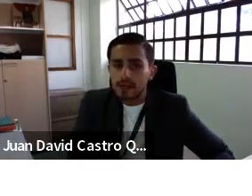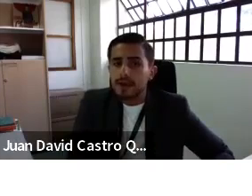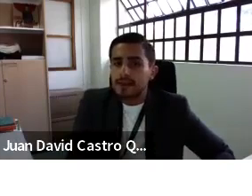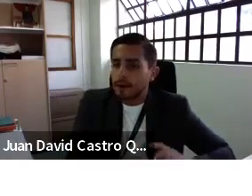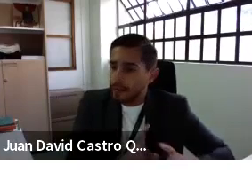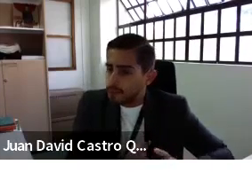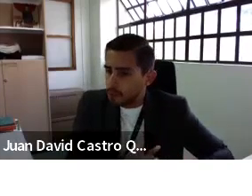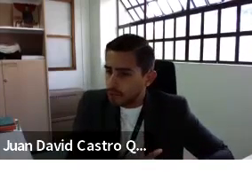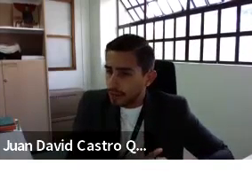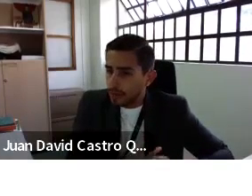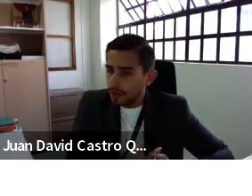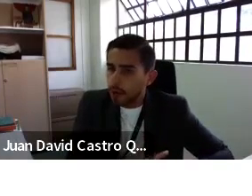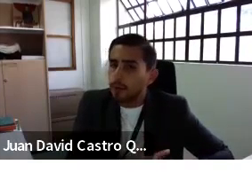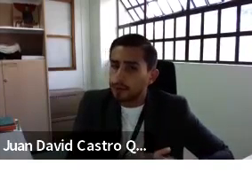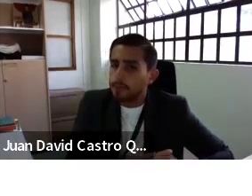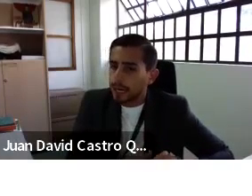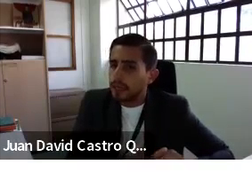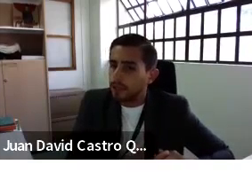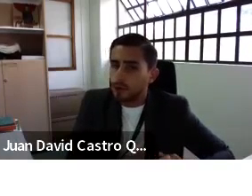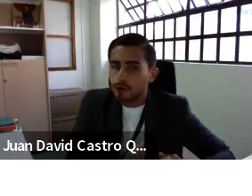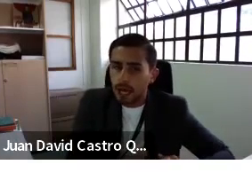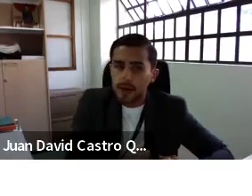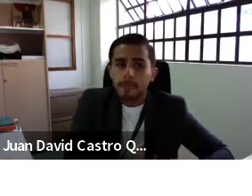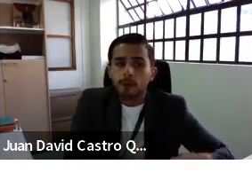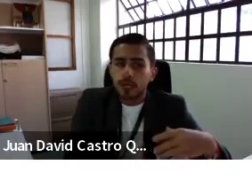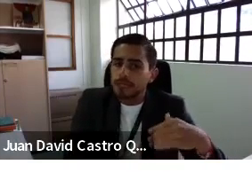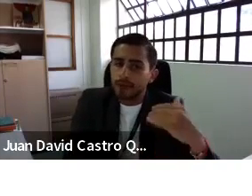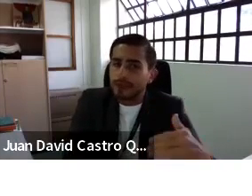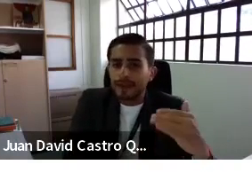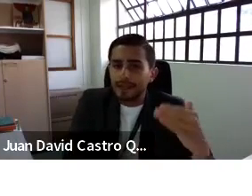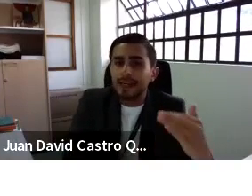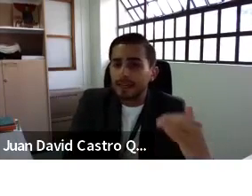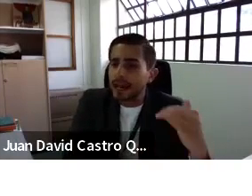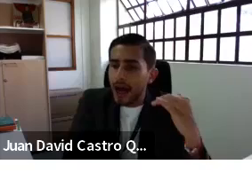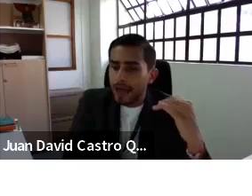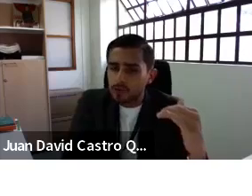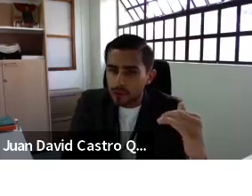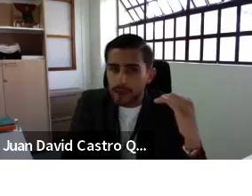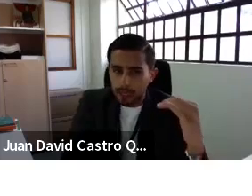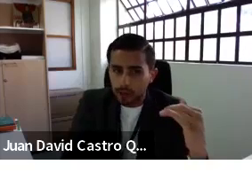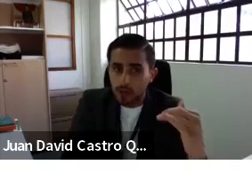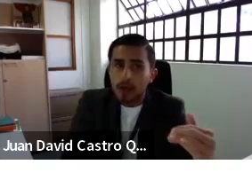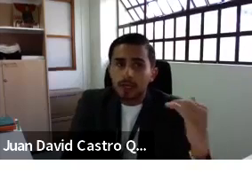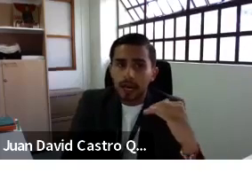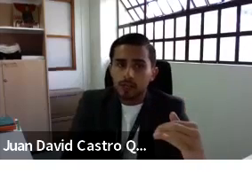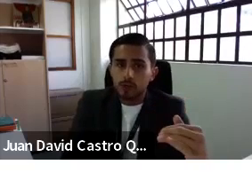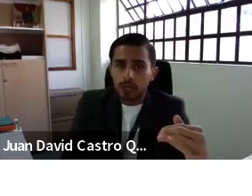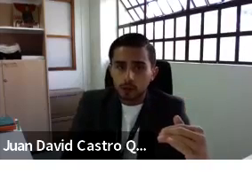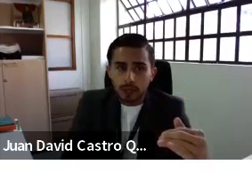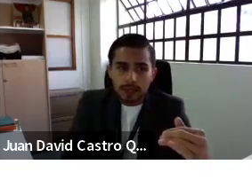sabrán más o menos a qué me refiero, pero también quienes no lo sean, ustedes se enfrentan en el día a día a estos elementos y a estos actores.